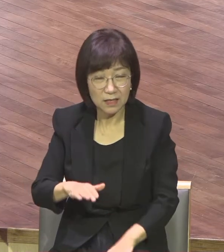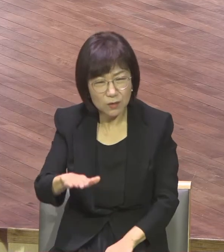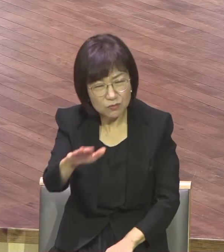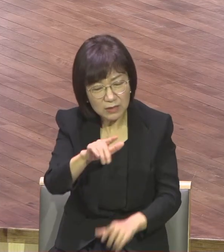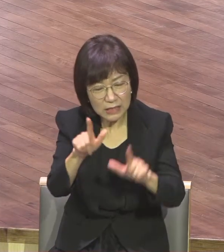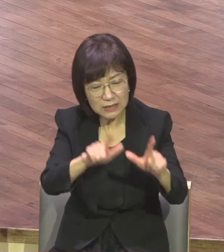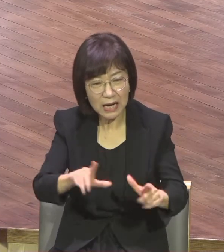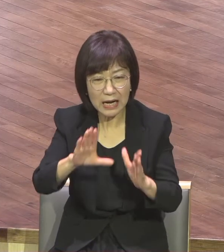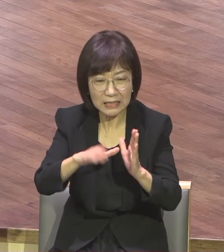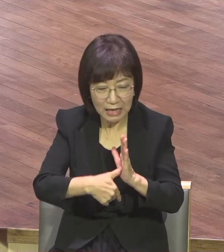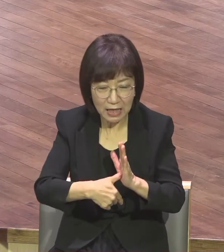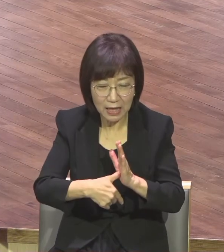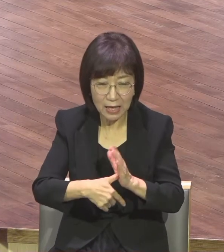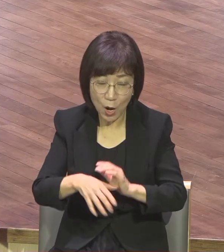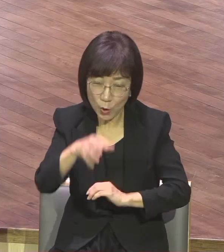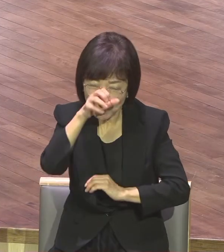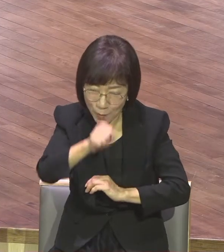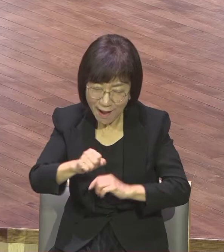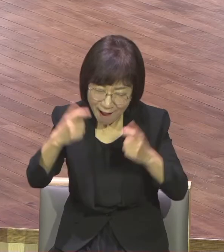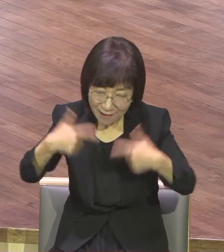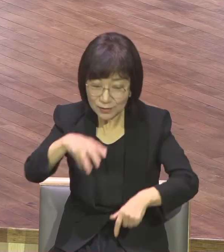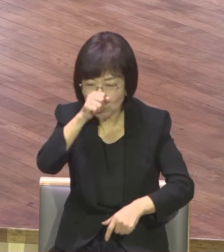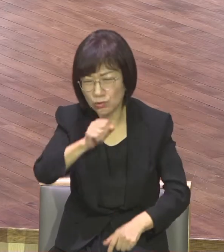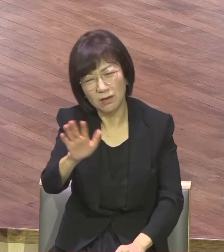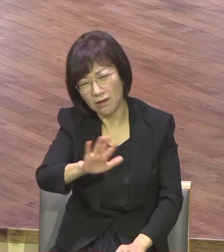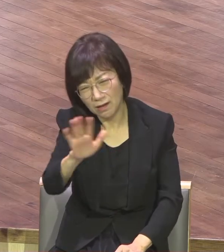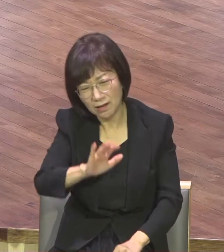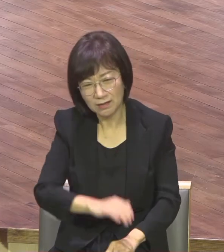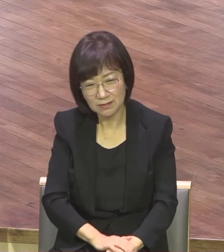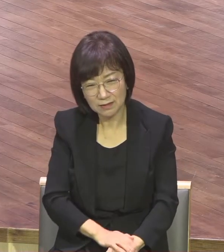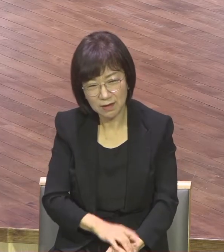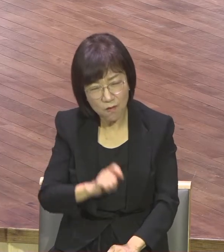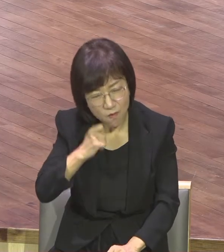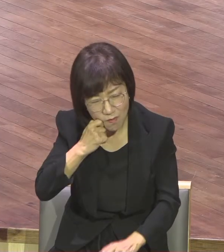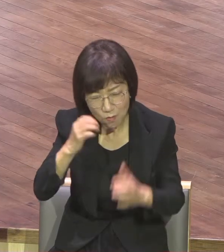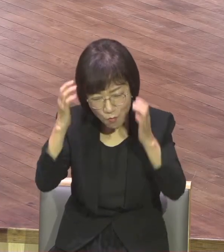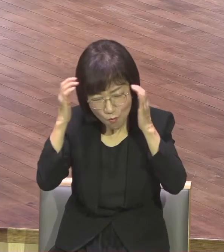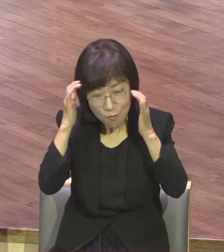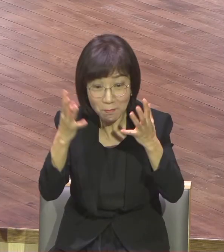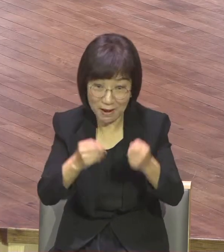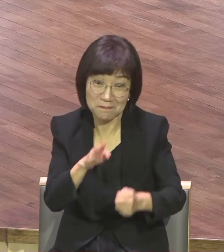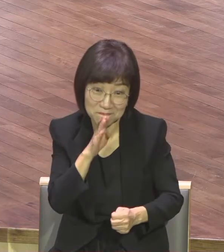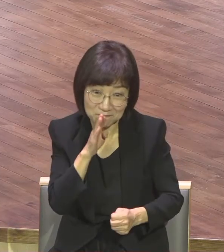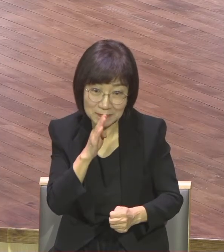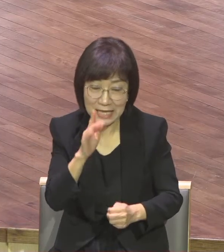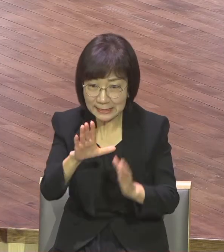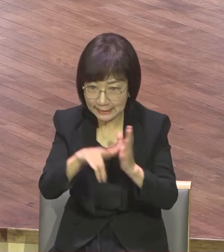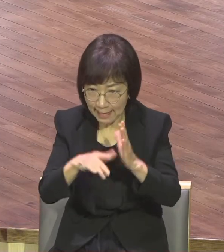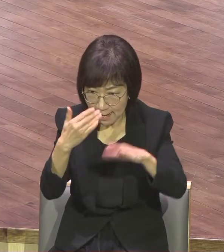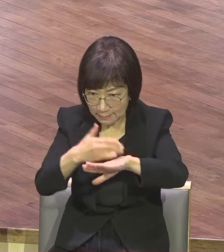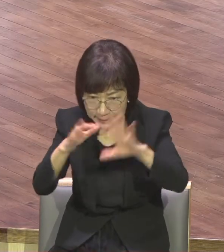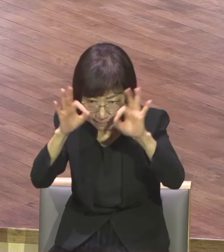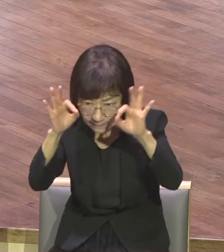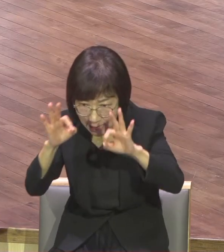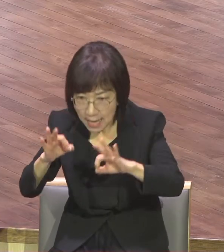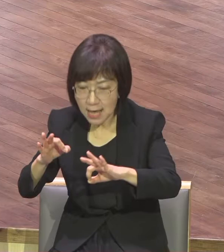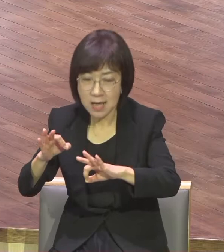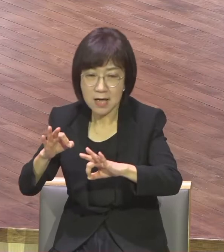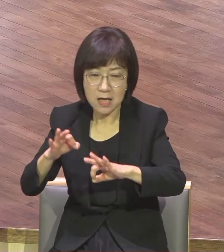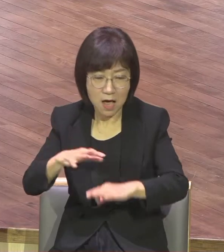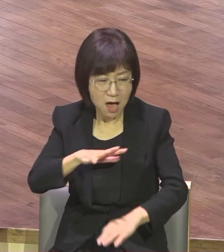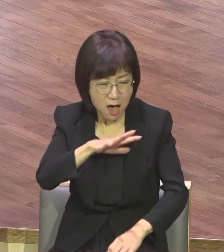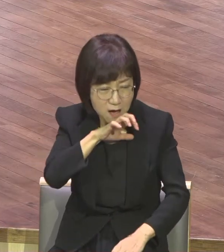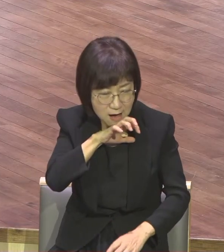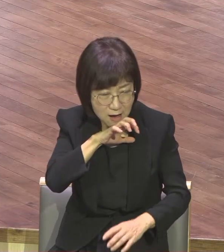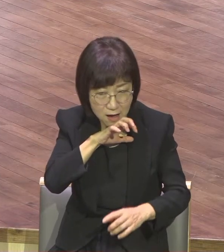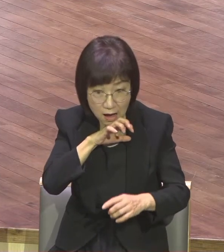것만 아니에요. 그렇기 때문에 감사의 제목을 찾아 만드는 이 삶 속에 축복이 임해요. 그러니까 불평할 게 더 많아요. 원망할 게